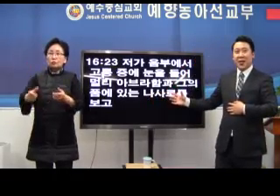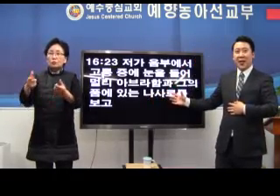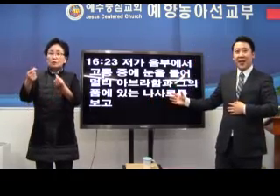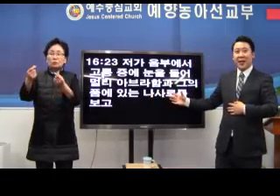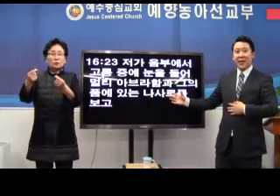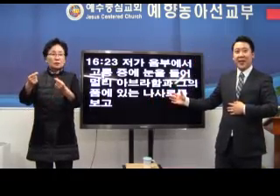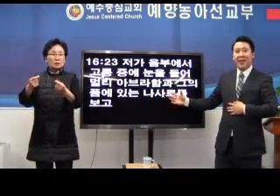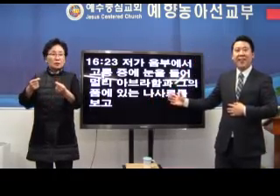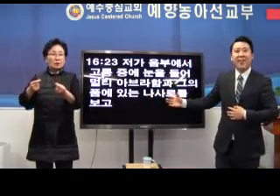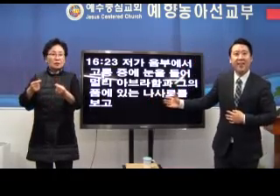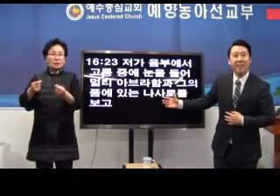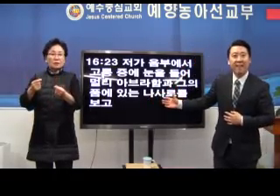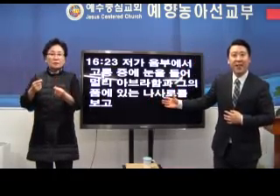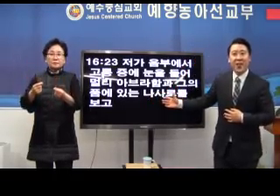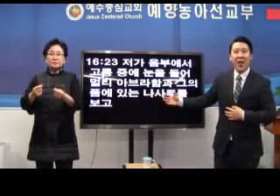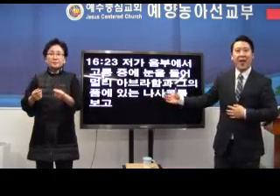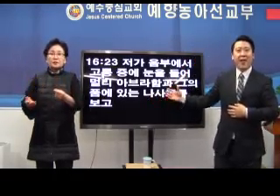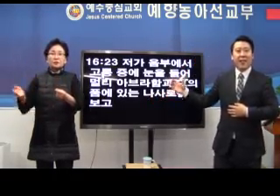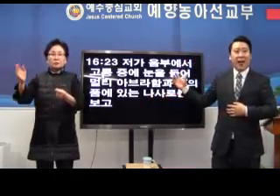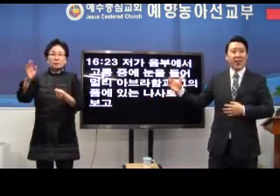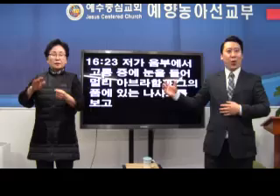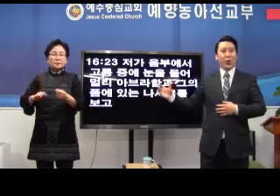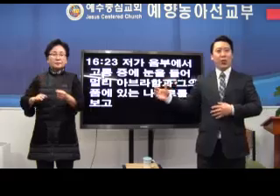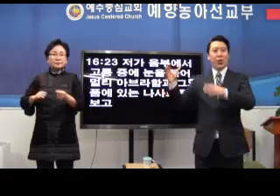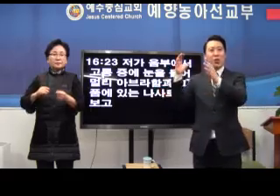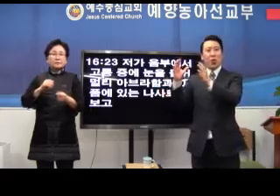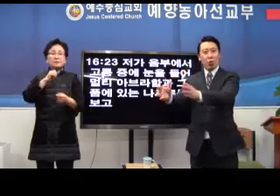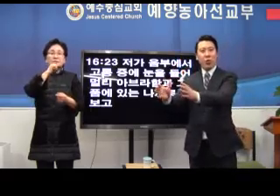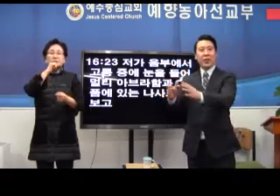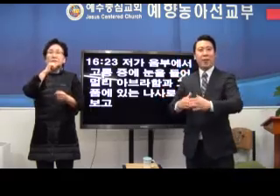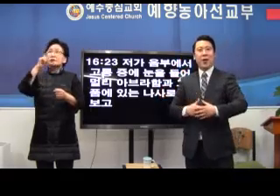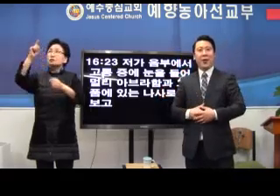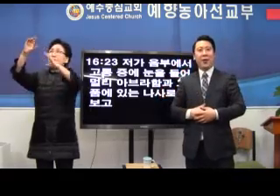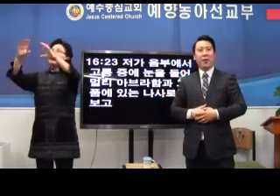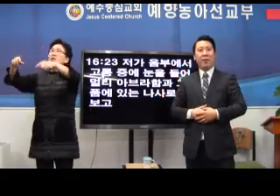그게. 근데 나사로는 천국에 갔단 말이에요.